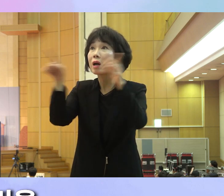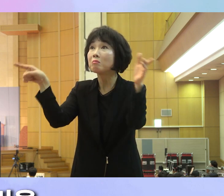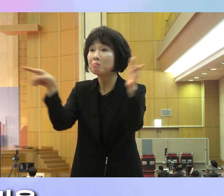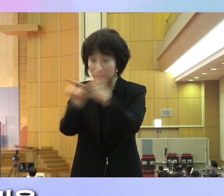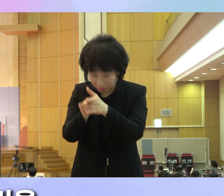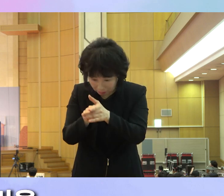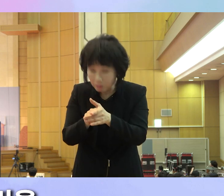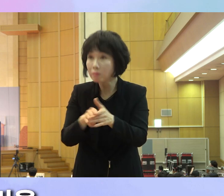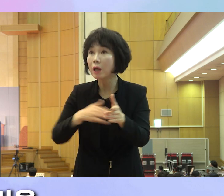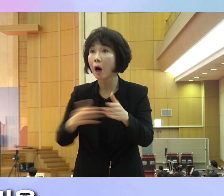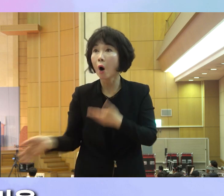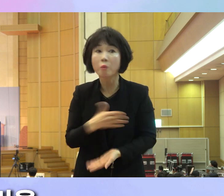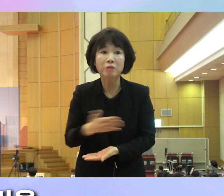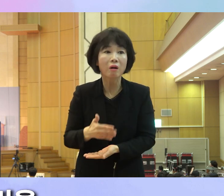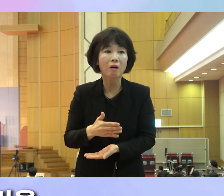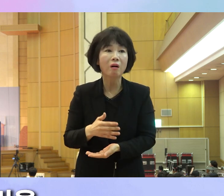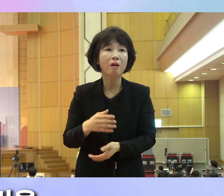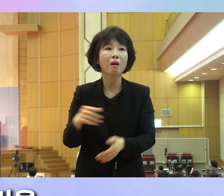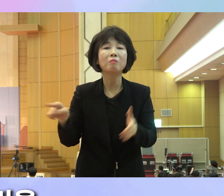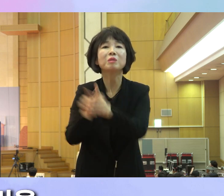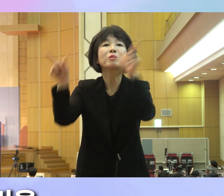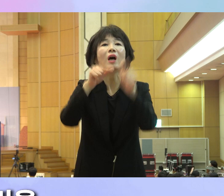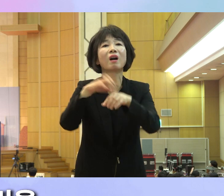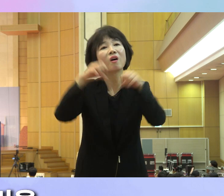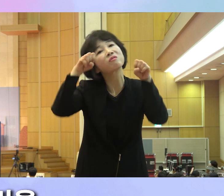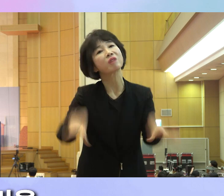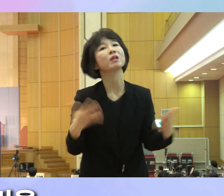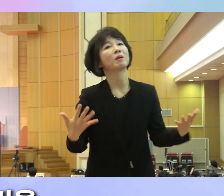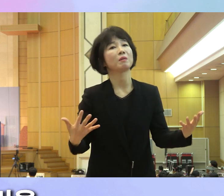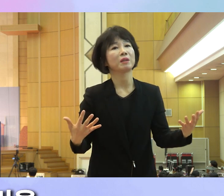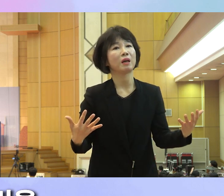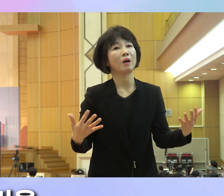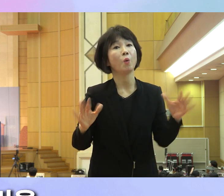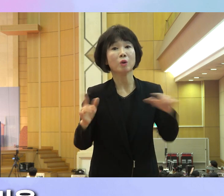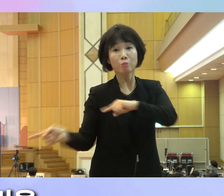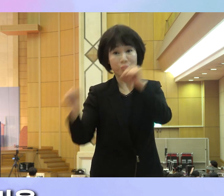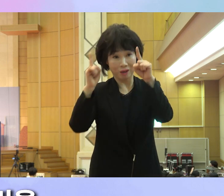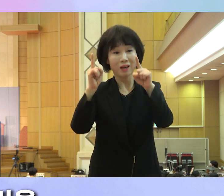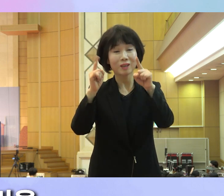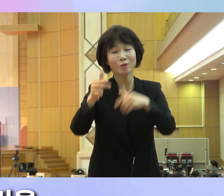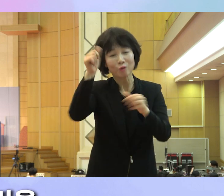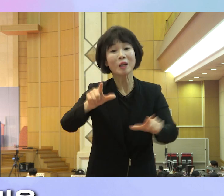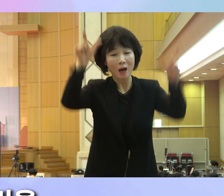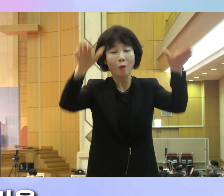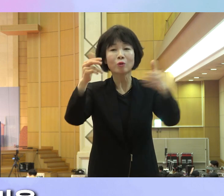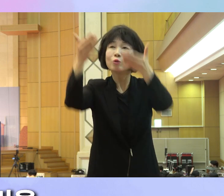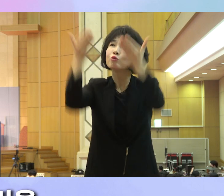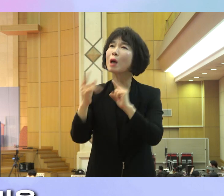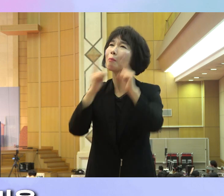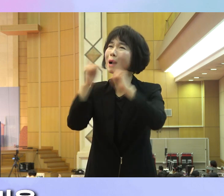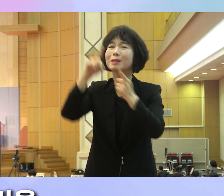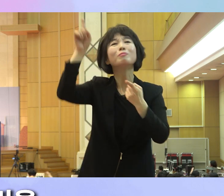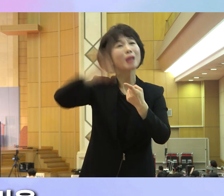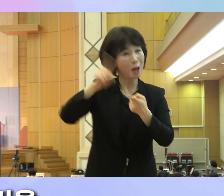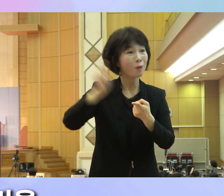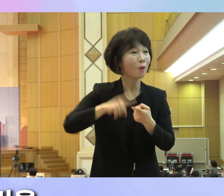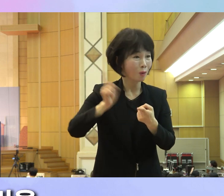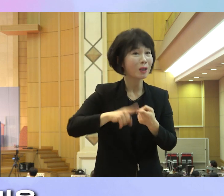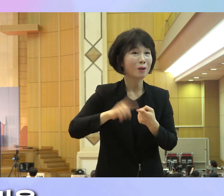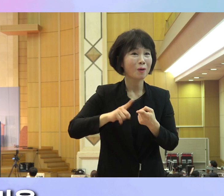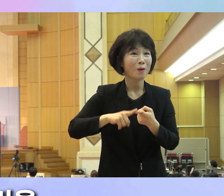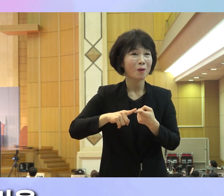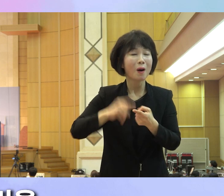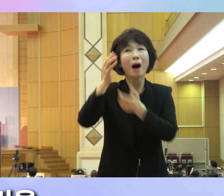거예요. 오늘 부활절을 맞이해서 또 부활주일을 맞이해서 오늘 주신 말씀 천지가 없어 1.1도 변함이